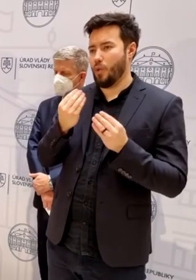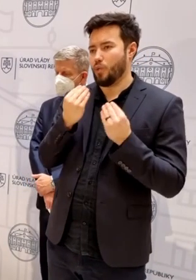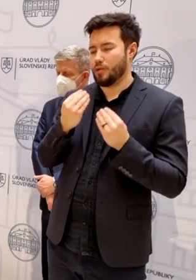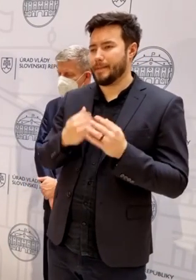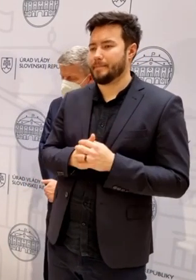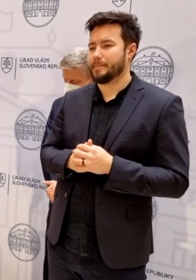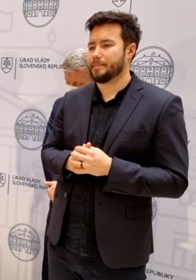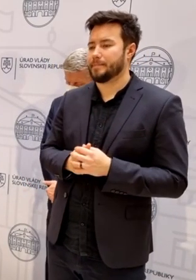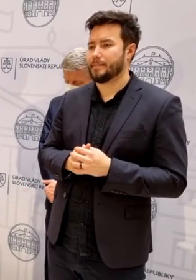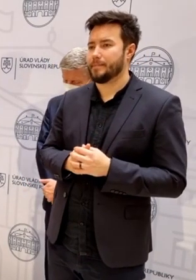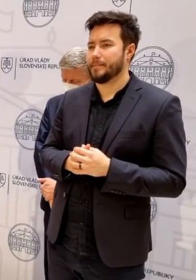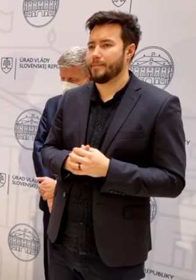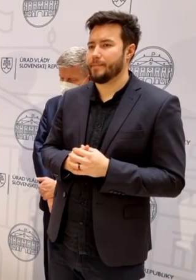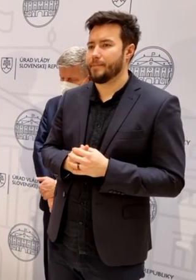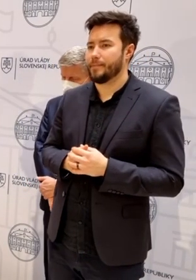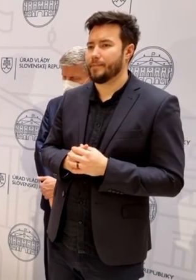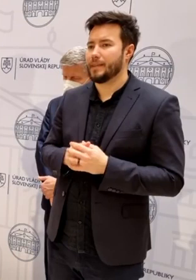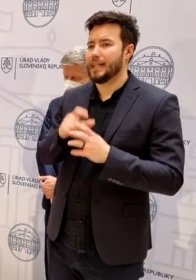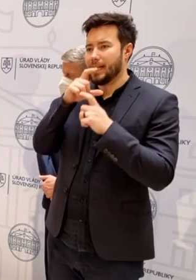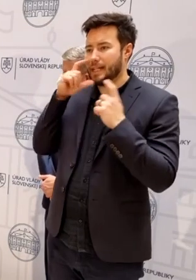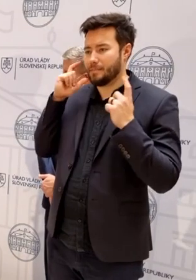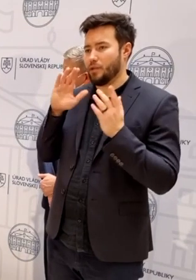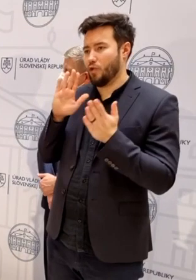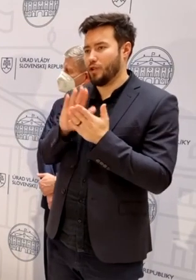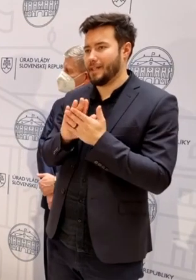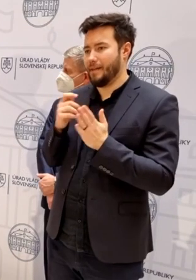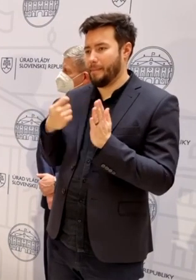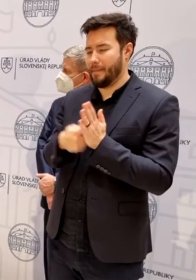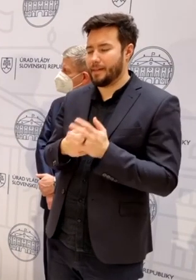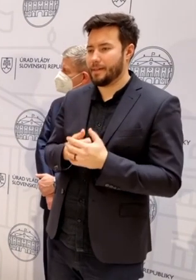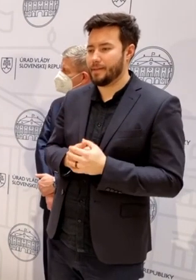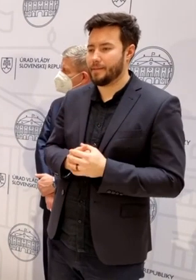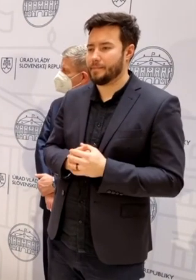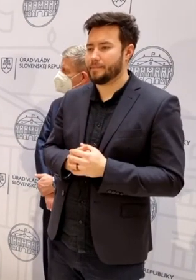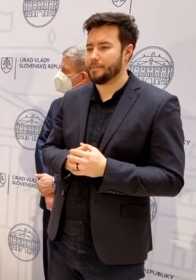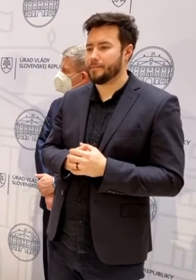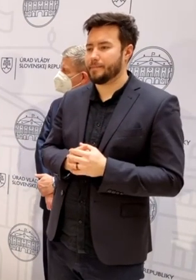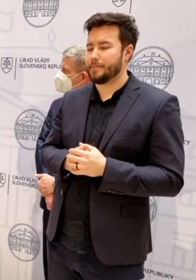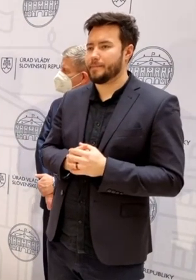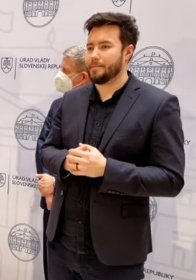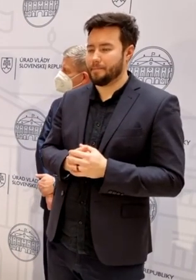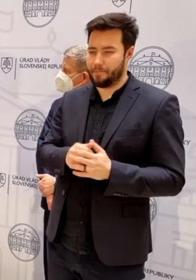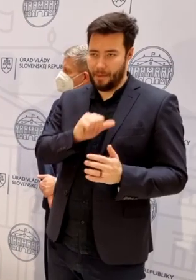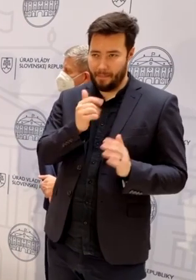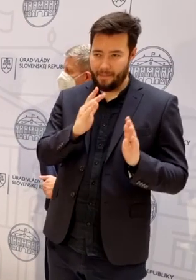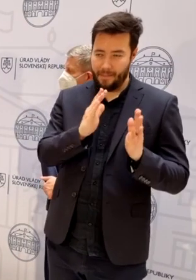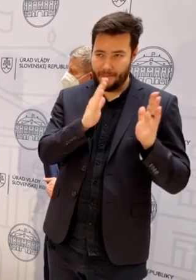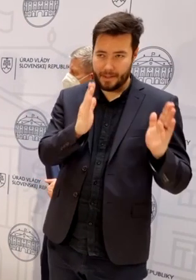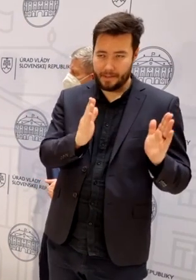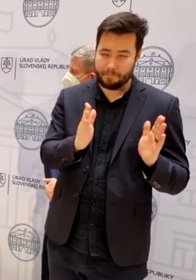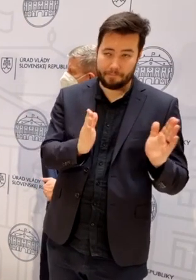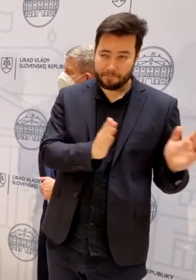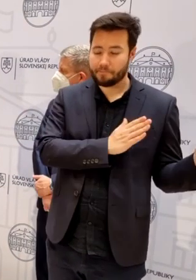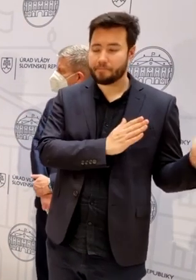Ostávajú v platnosti respirátory tak, ako sú zadefinované dnes. Následne v druhej fáze, čiže